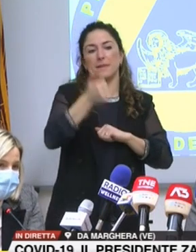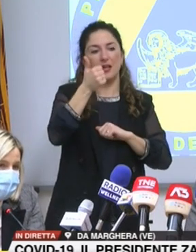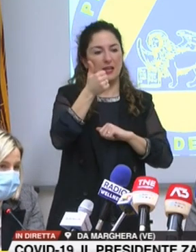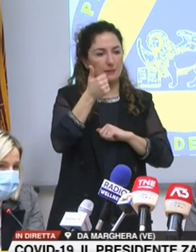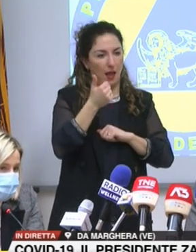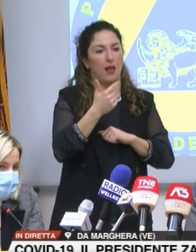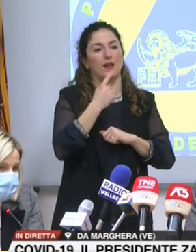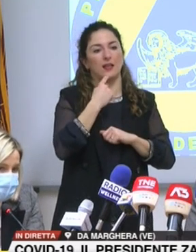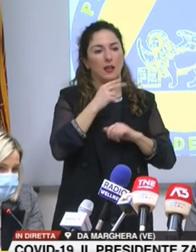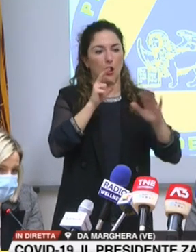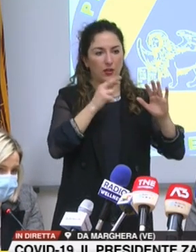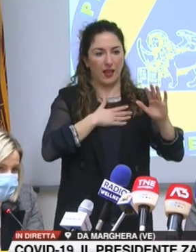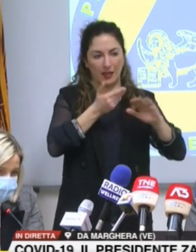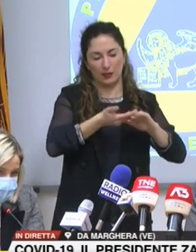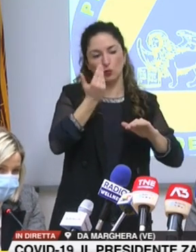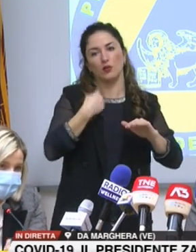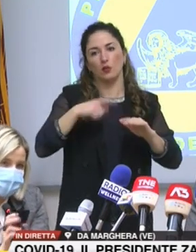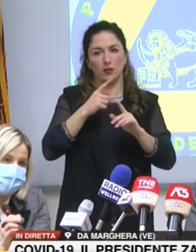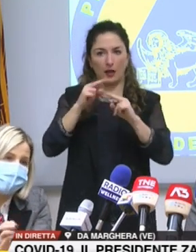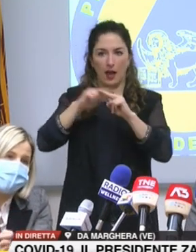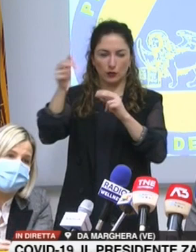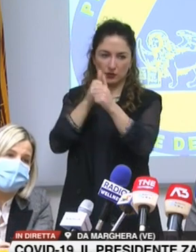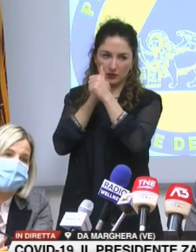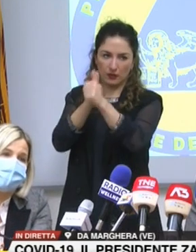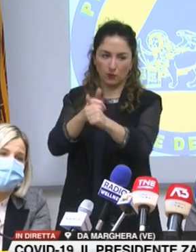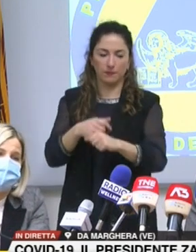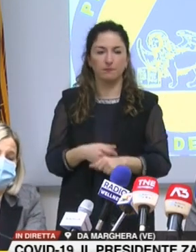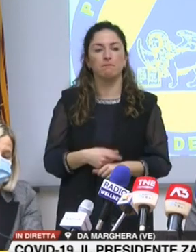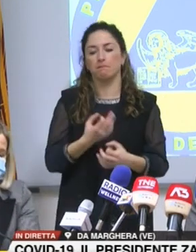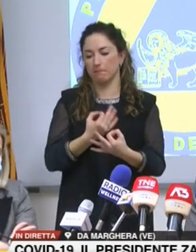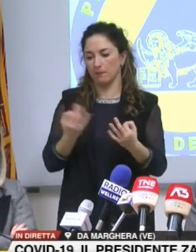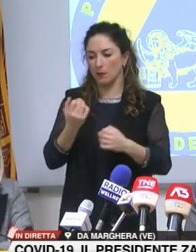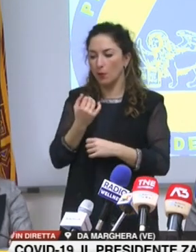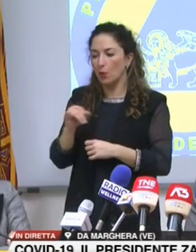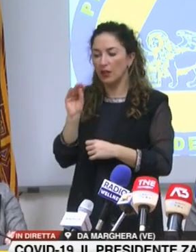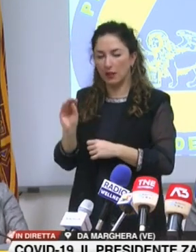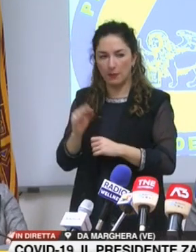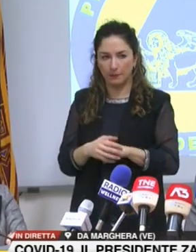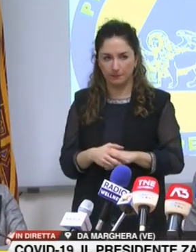quindi seguiamo quelle che sono le indicazioni nazionali. Perfetto, l'ultima cosa Presidente, chiedo a lei.